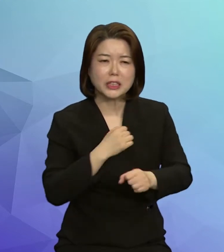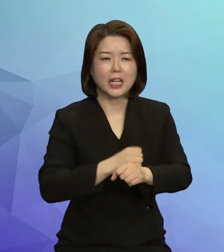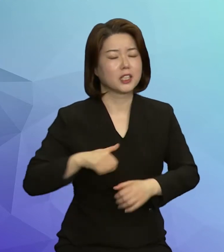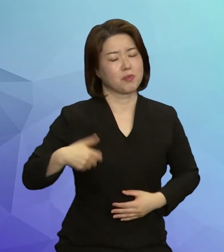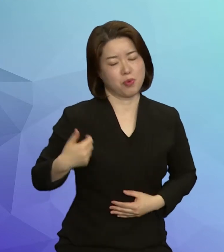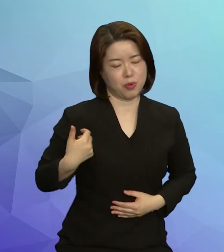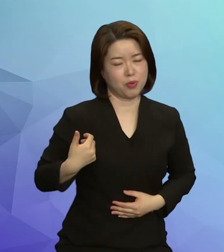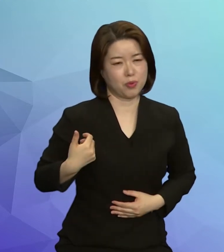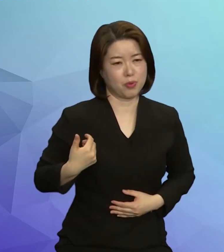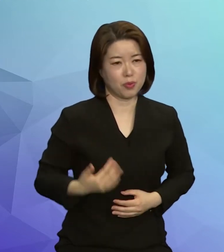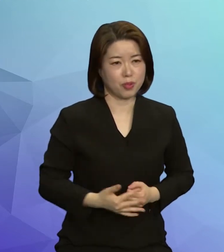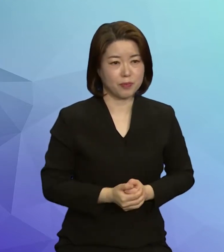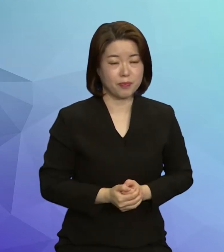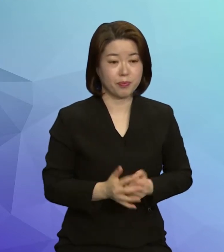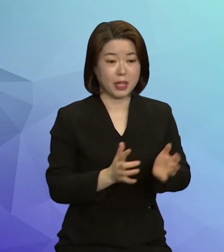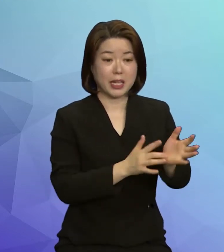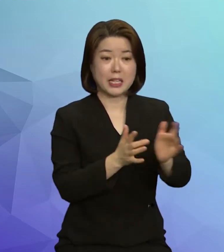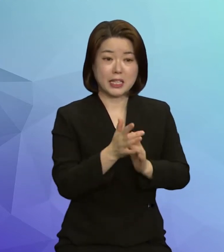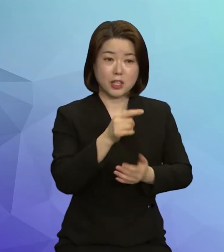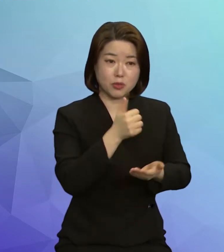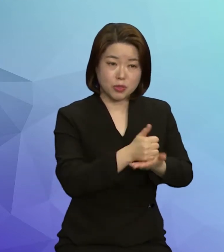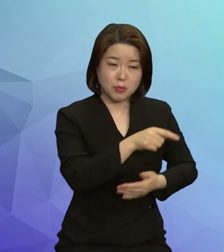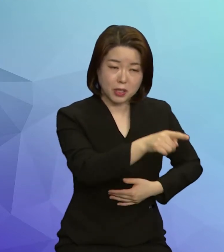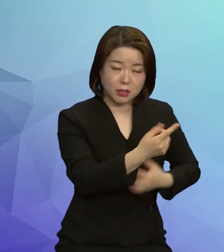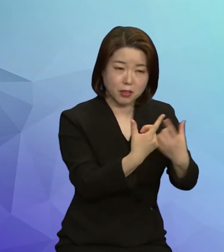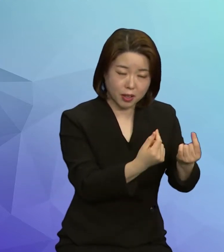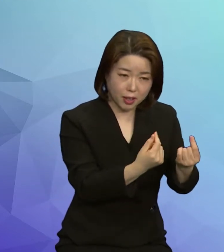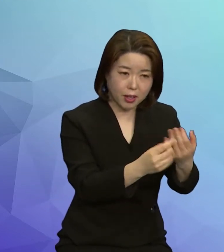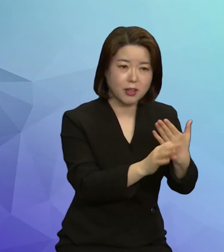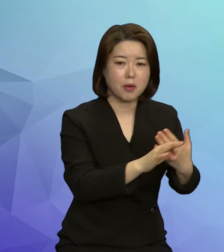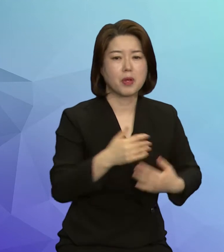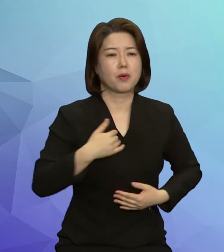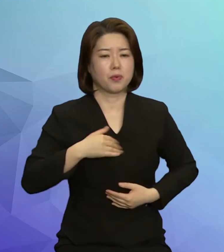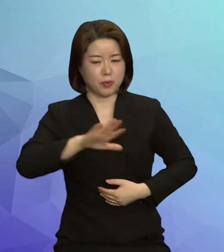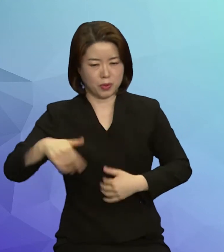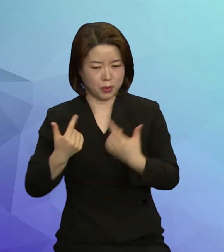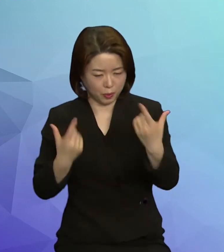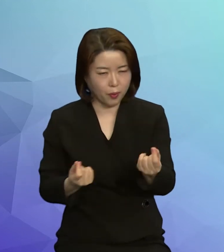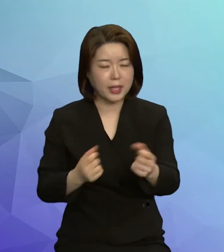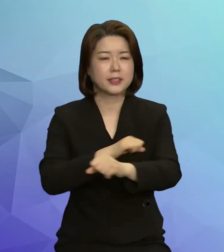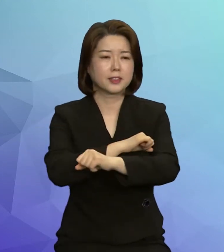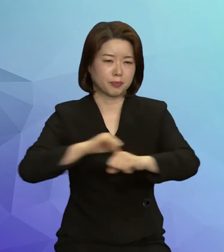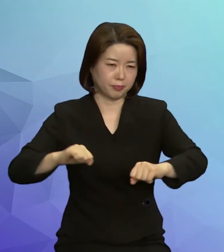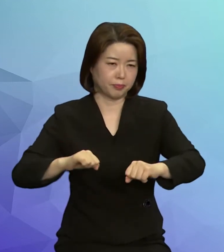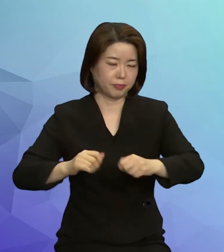알지 못함이니이다. 예수님이 그렇게 하셨다면 우리도 그렇게 해야지.